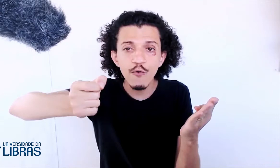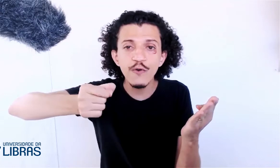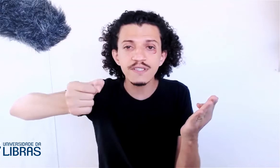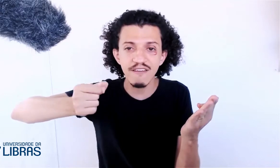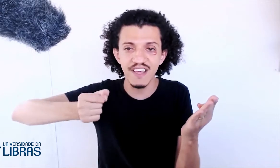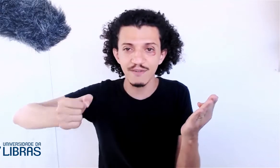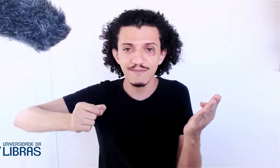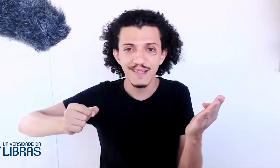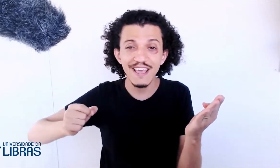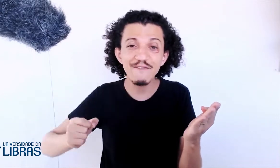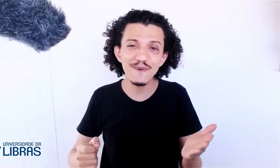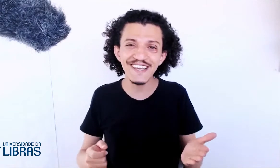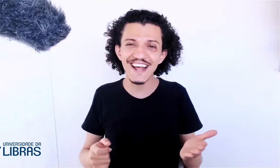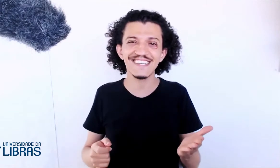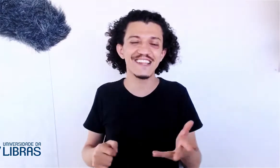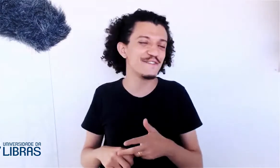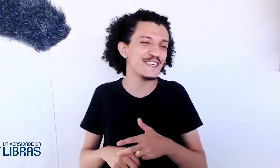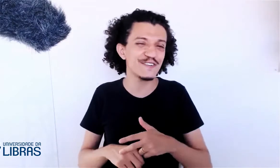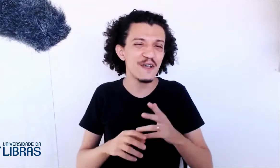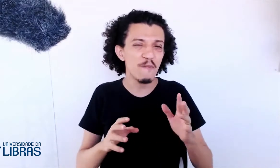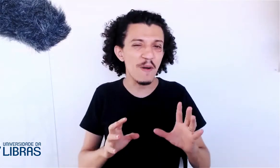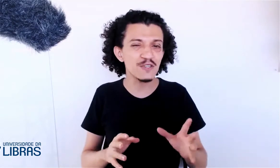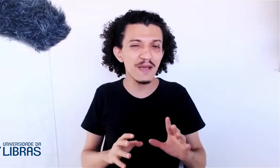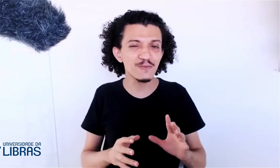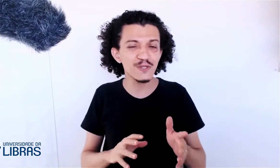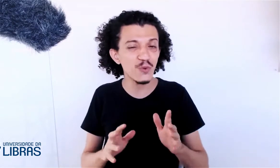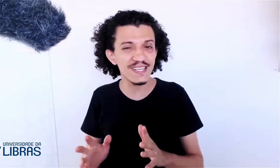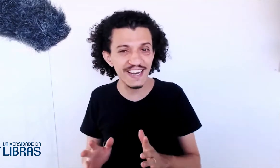eu fui escrevendo. E foi muito engraçado. Eu fiz isso por mais ou menos umas 2 a 3